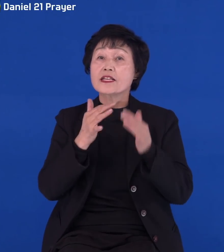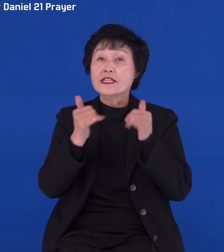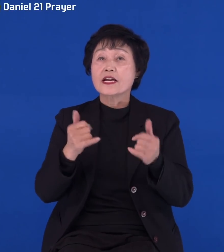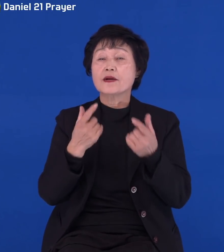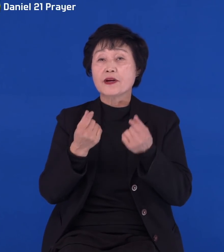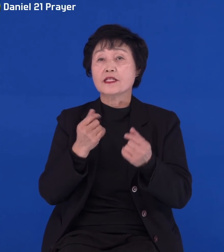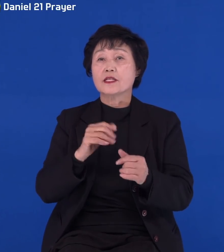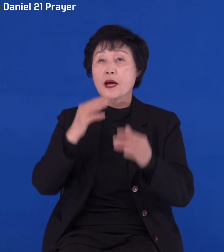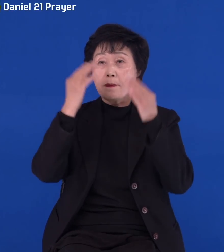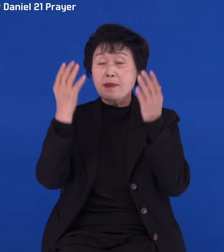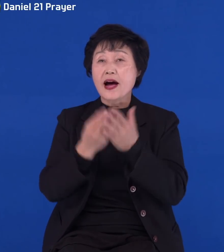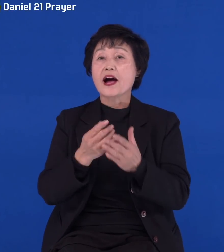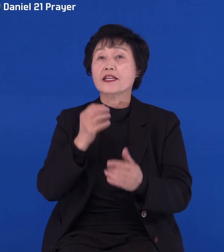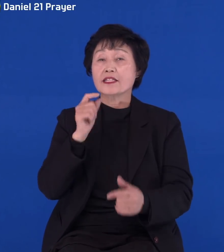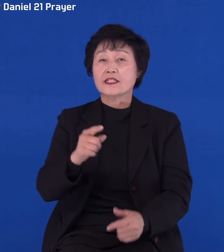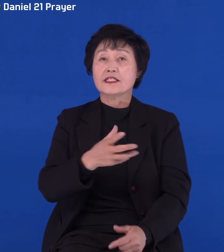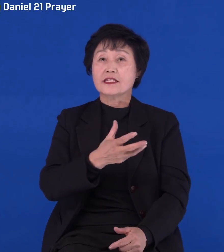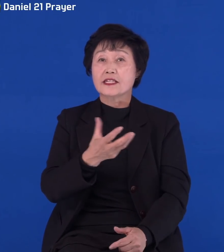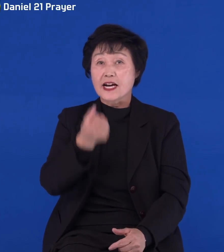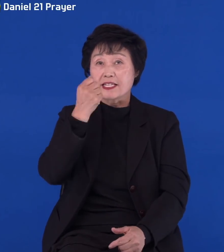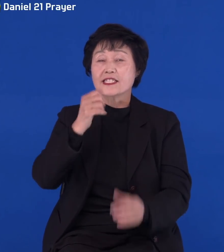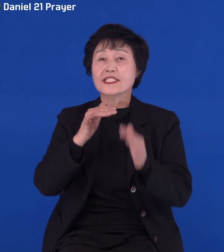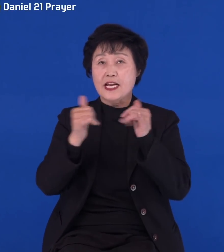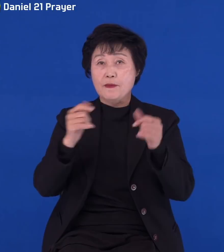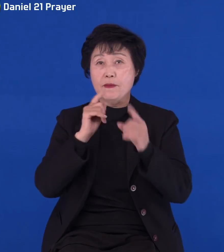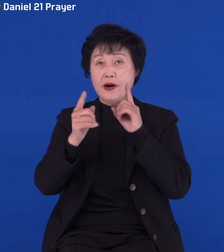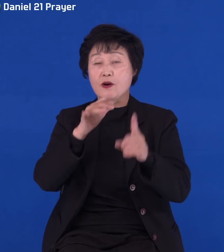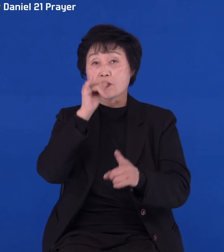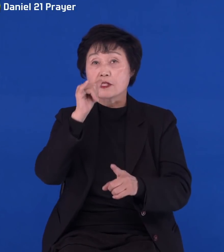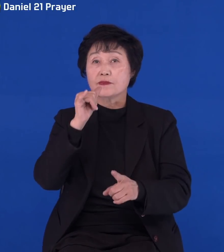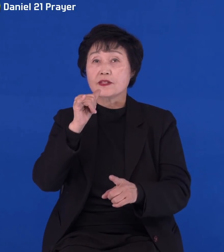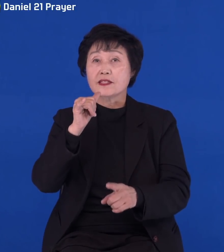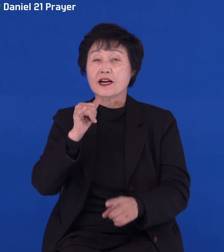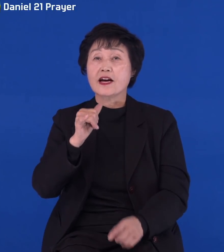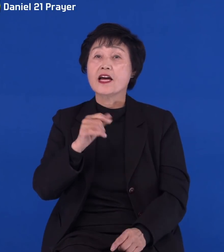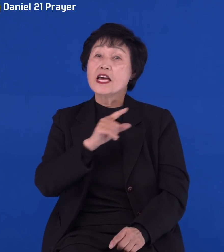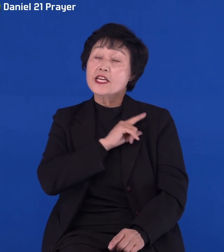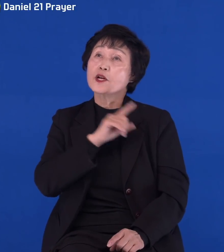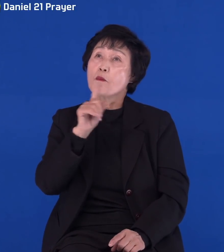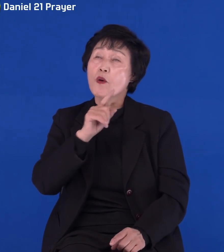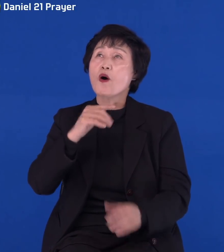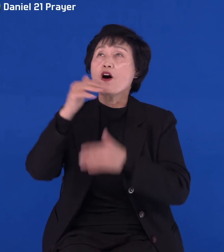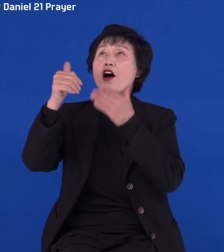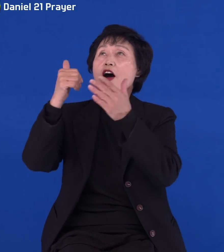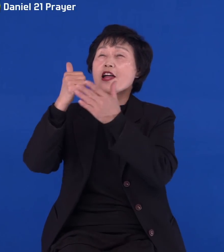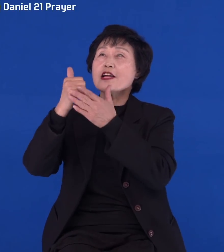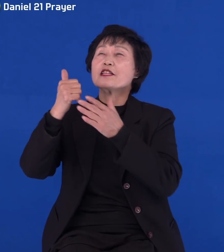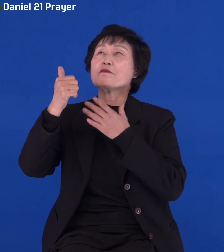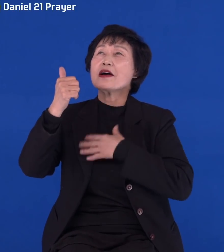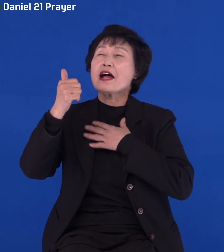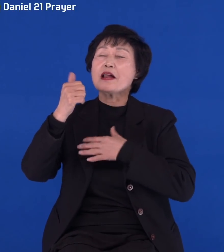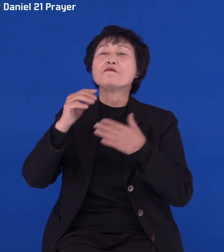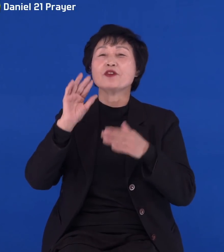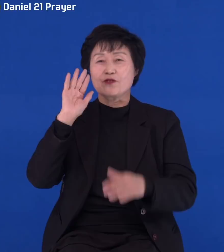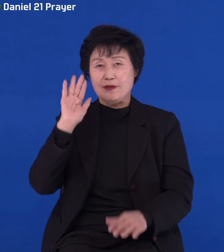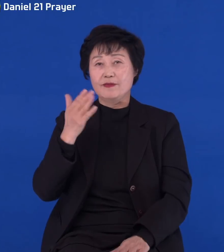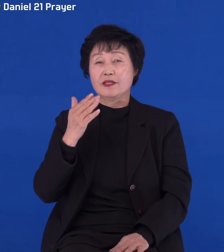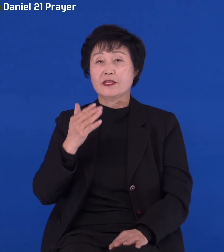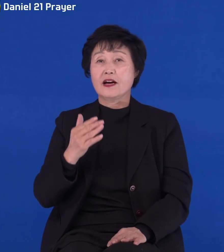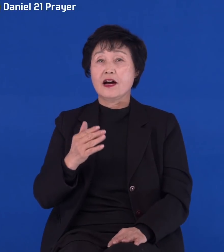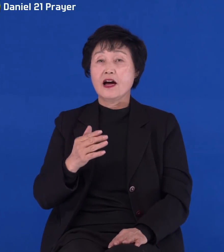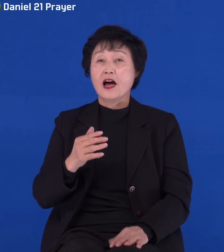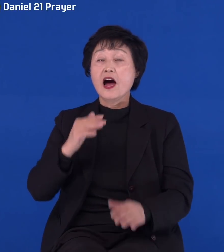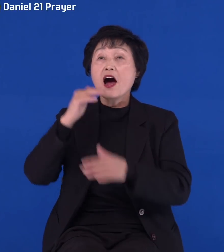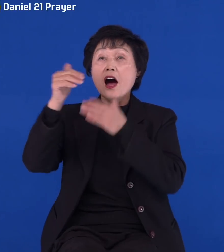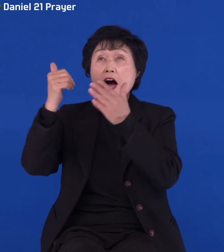가진 사람입니다. 이름은요, 하나님 앞에 이름만 있으면 돼요. 저는 지금까지 유명하고 싶은 마음이 없어요. 하나님 앞에 이름이 있느냐 없느냐, 그게